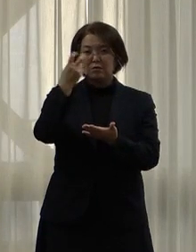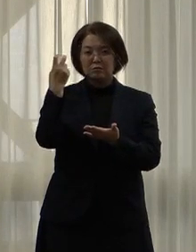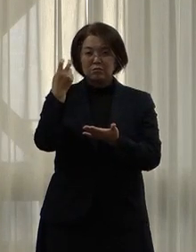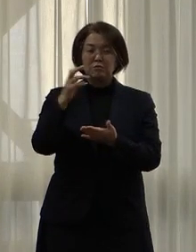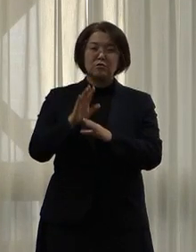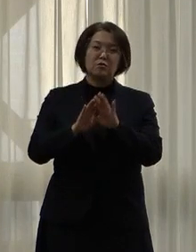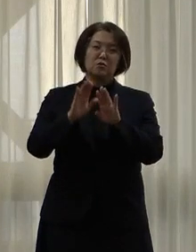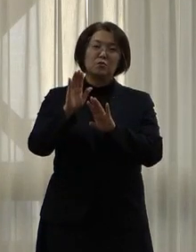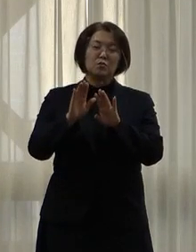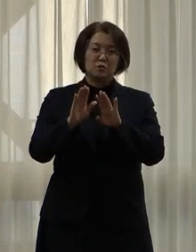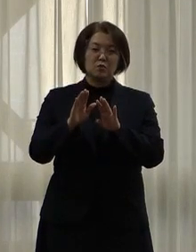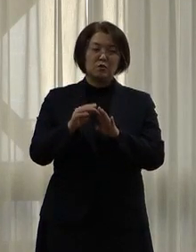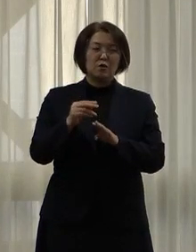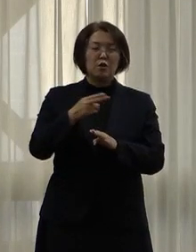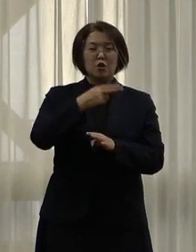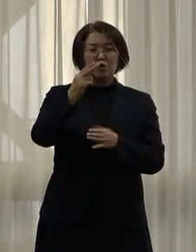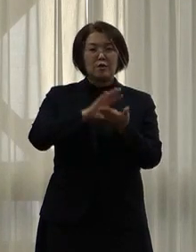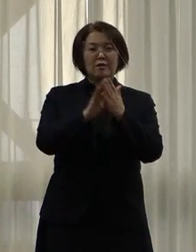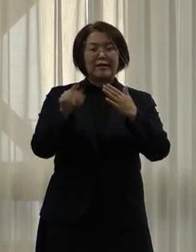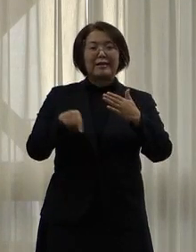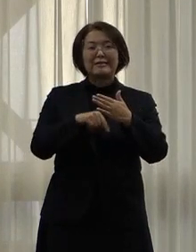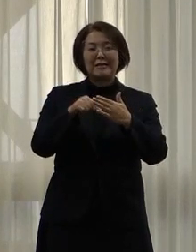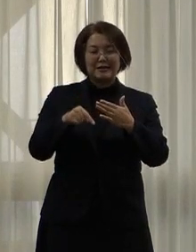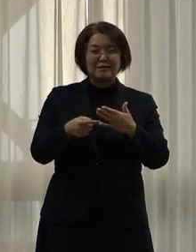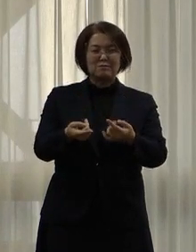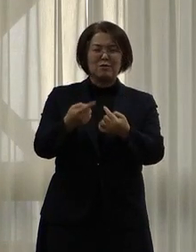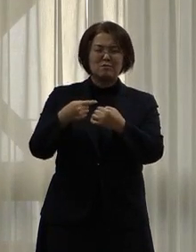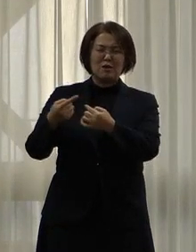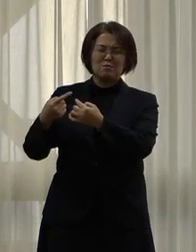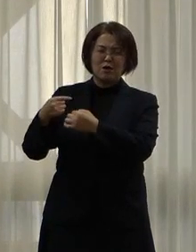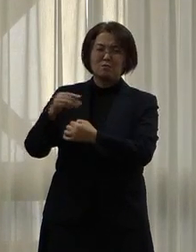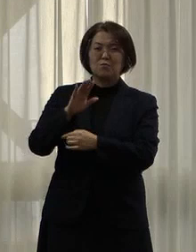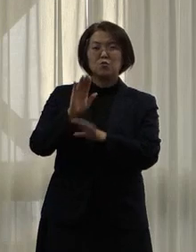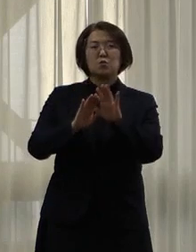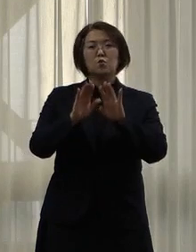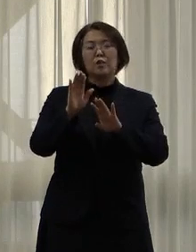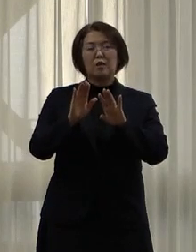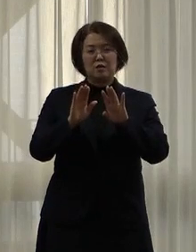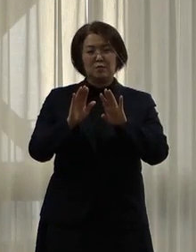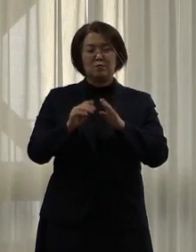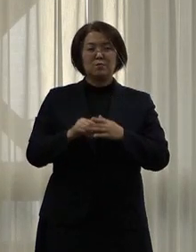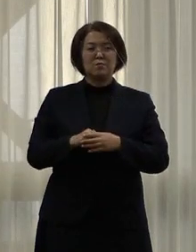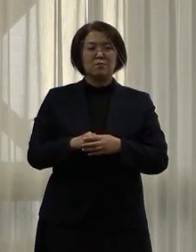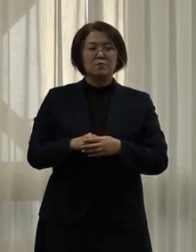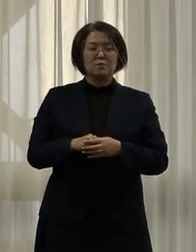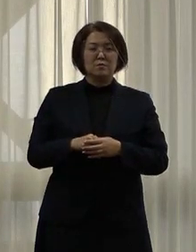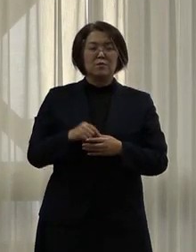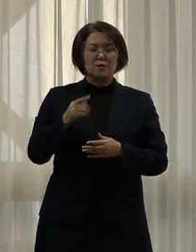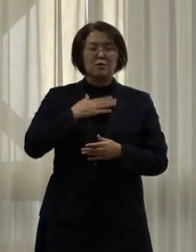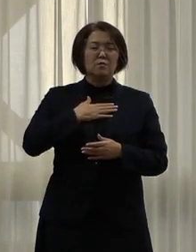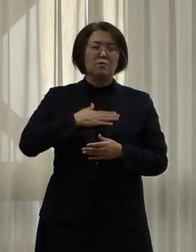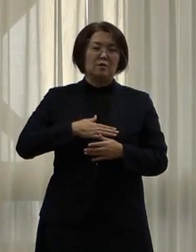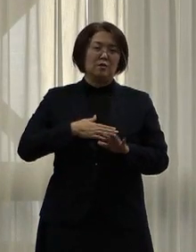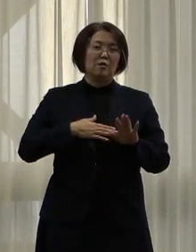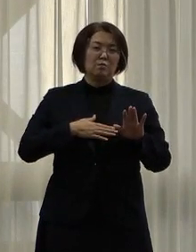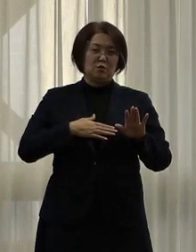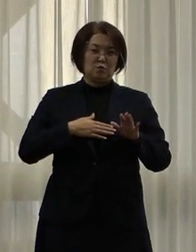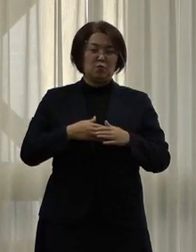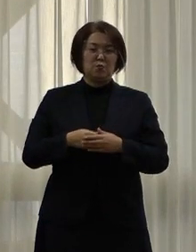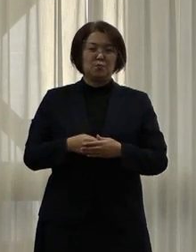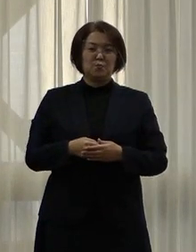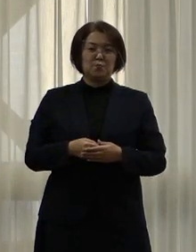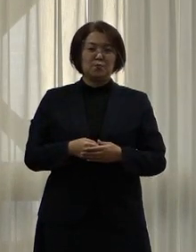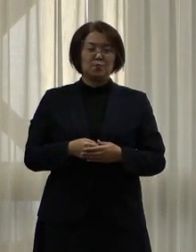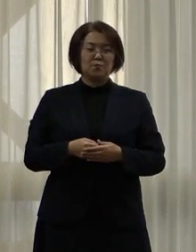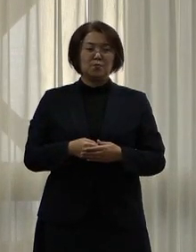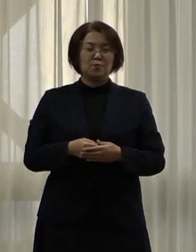るということで、県内にも着実に、もうすでに入ってきているということ、これは認識をしているところでございます。それ